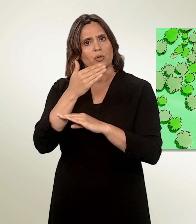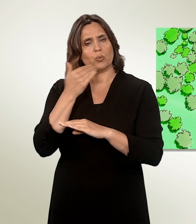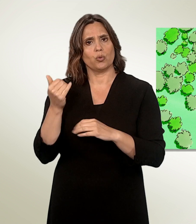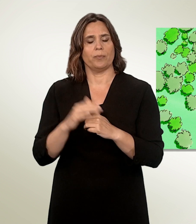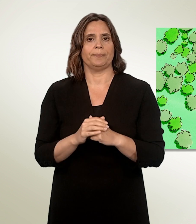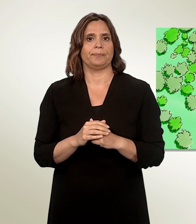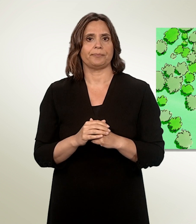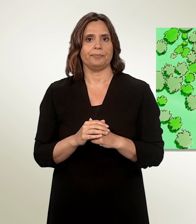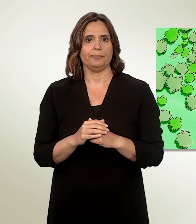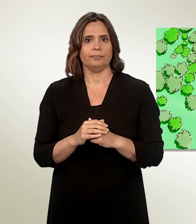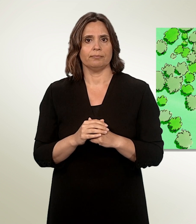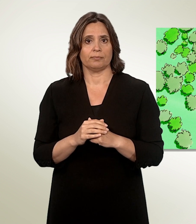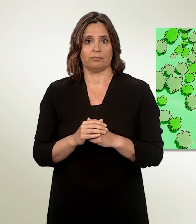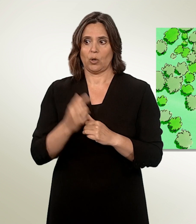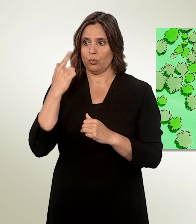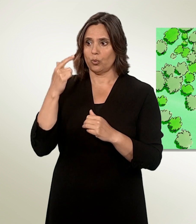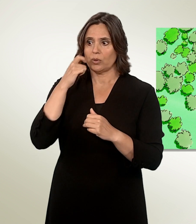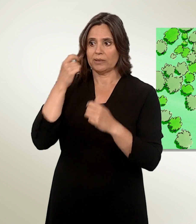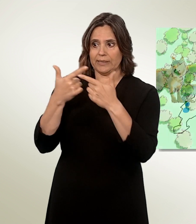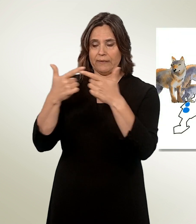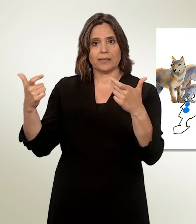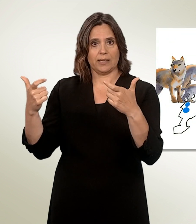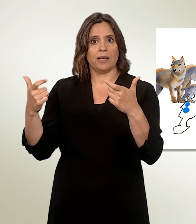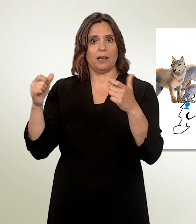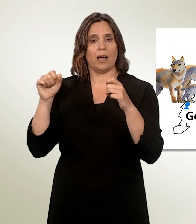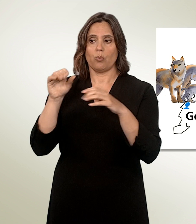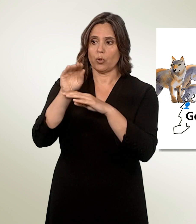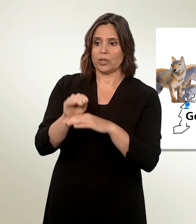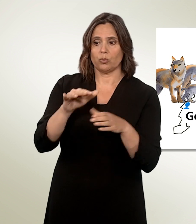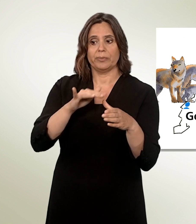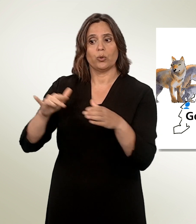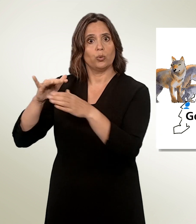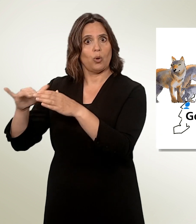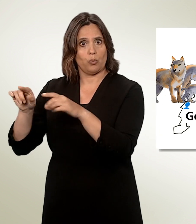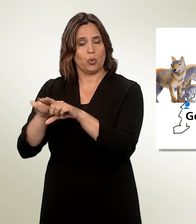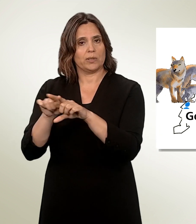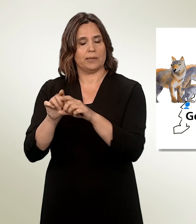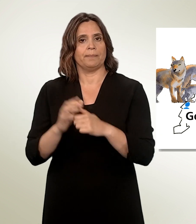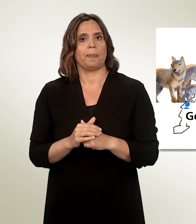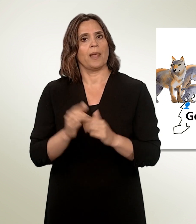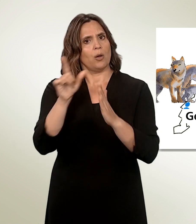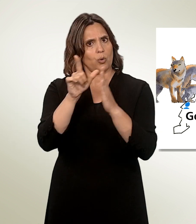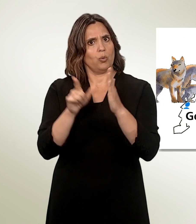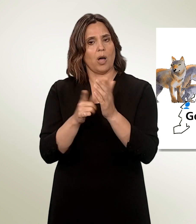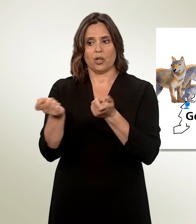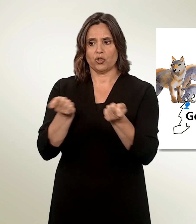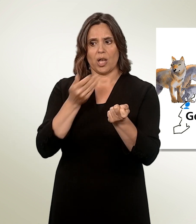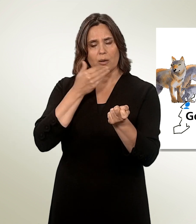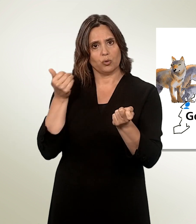eux. Il y va de la diversité des espèces. La loi offre une solution pragmatique pour contrôler l'augmentation de la population de loups